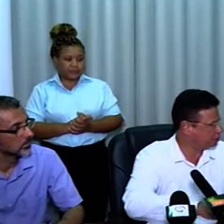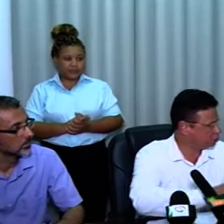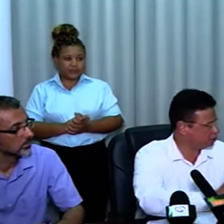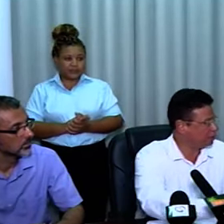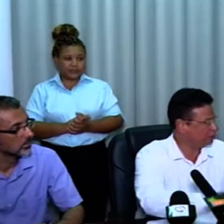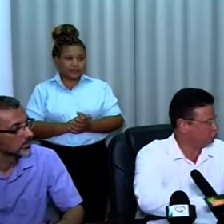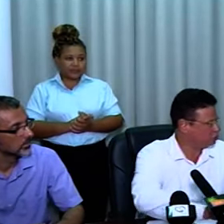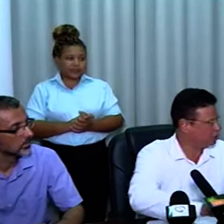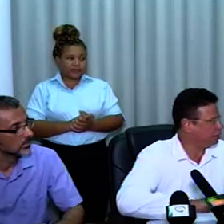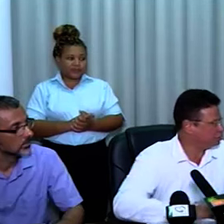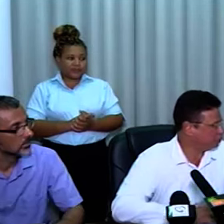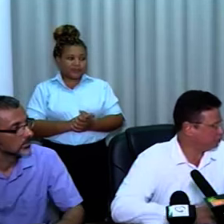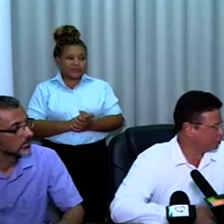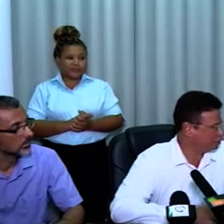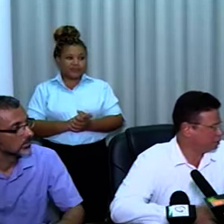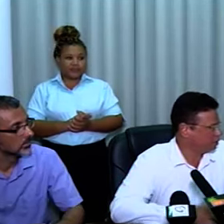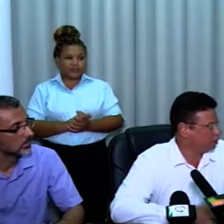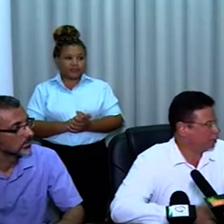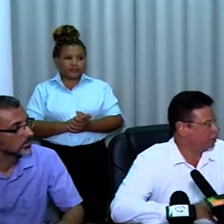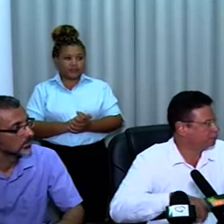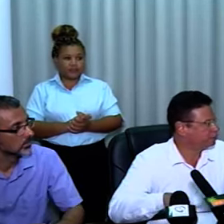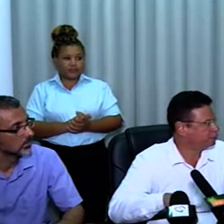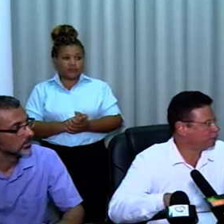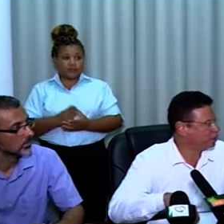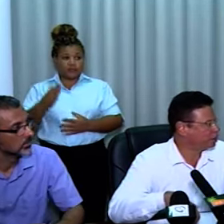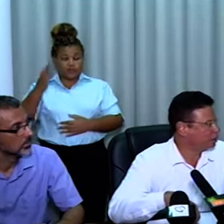connaissons, c'est l'état de débat que nous faisons une déclaration. Ok.